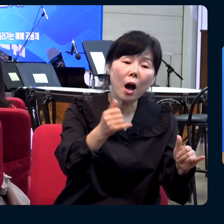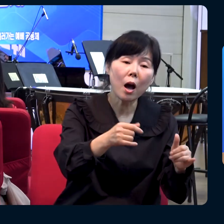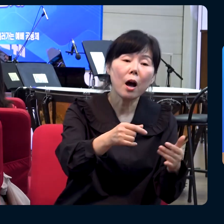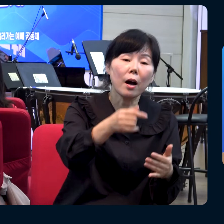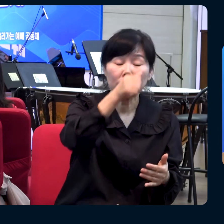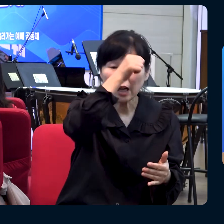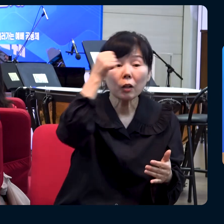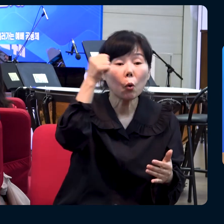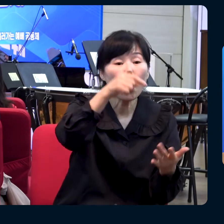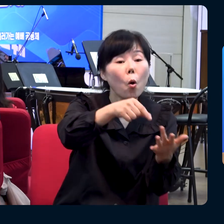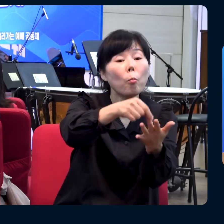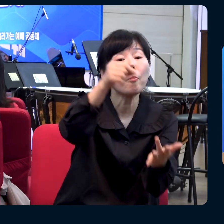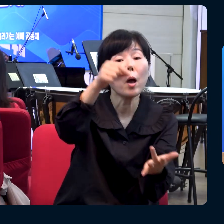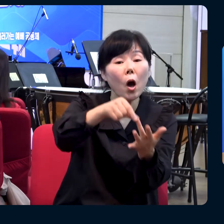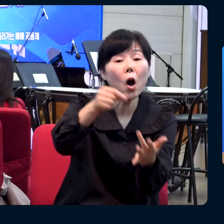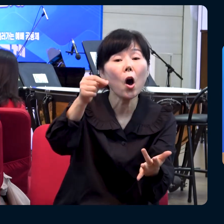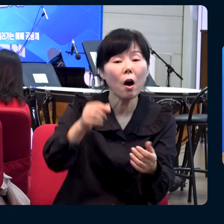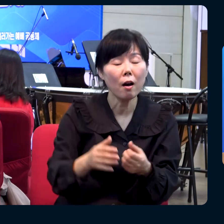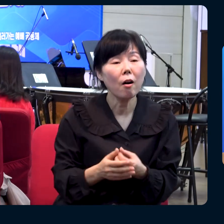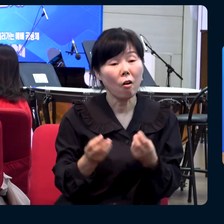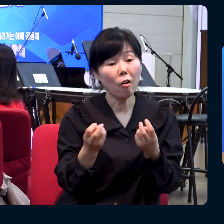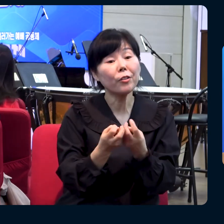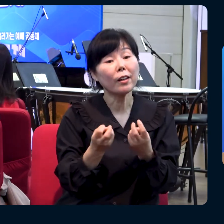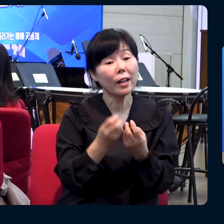모르게. 그러니까 자녀가 많을수록 위험해요.